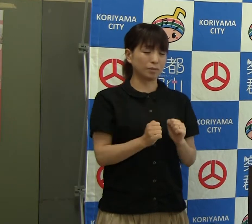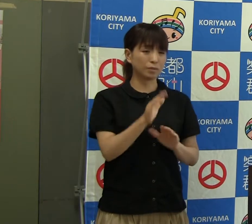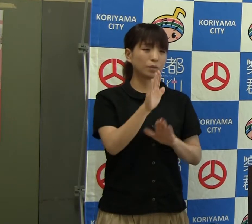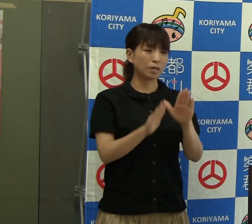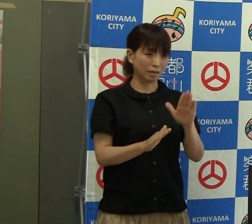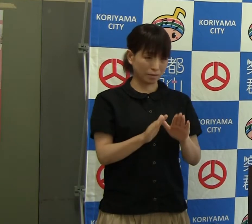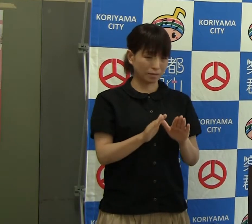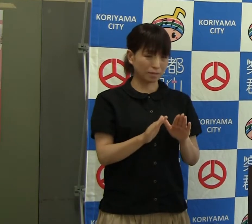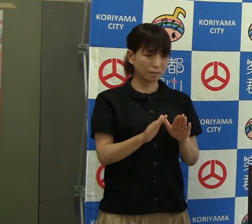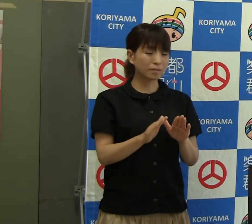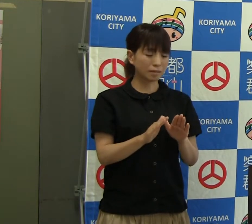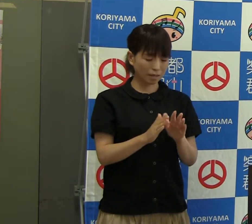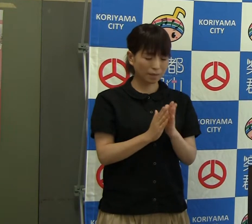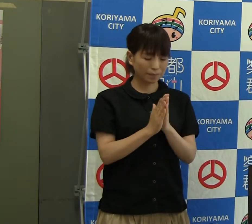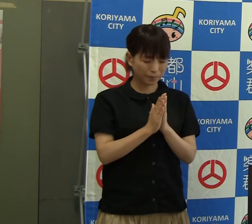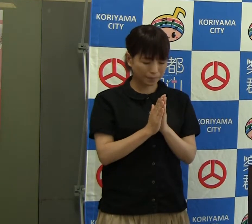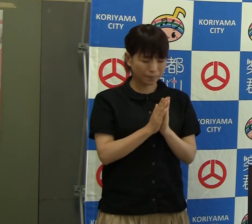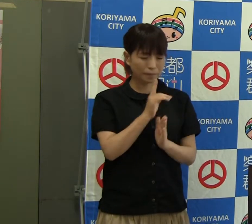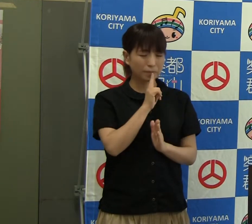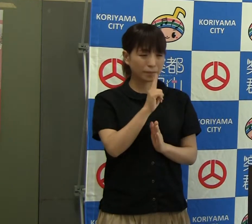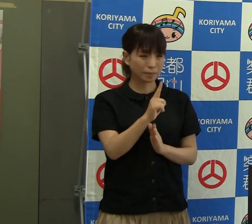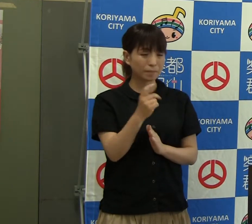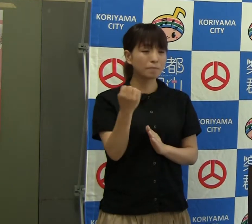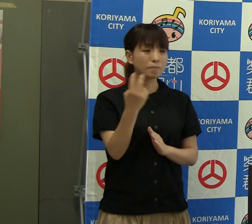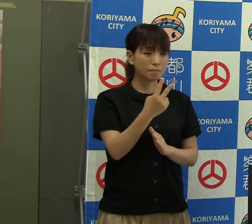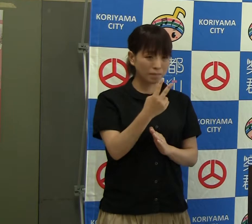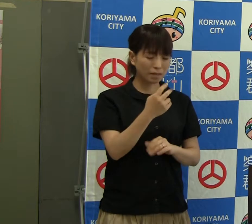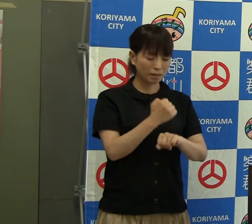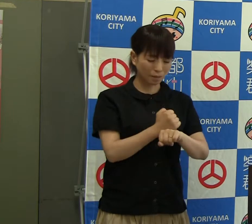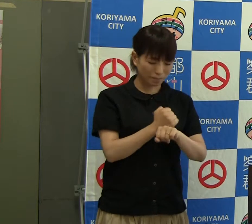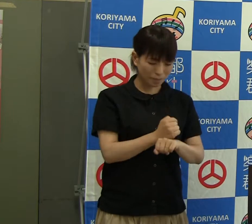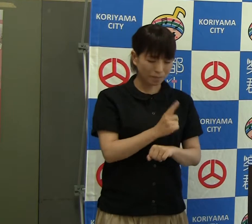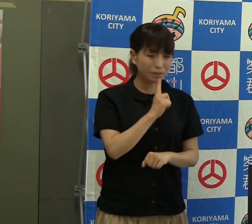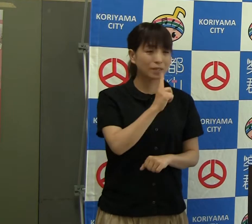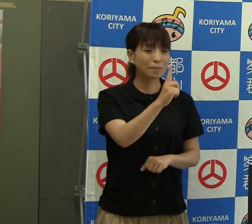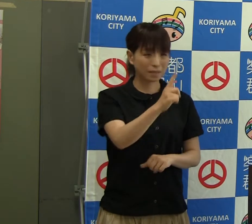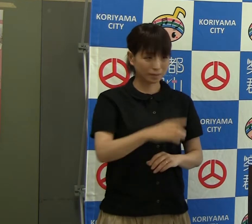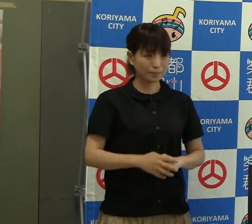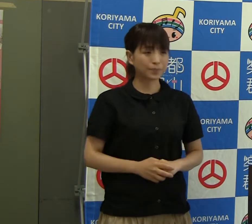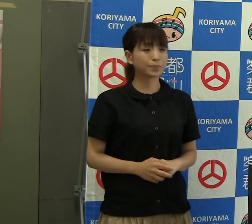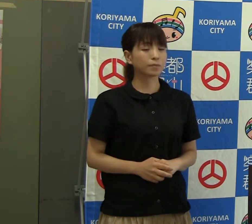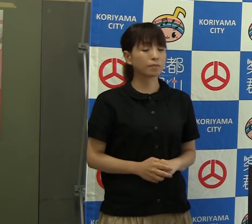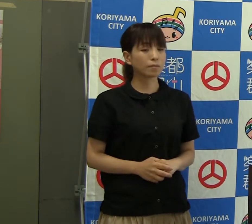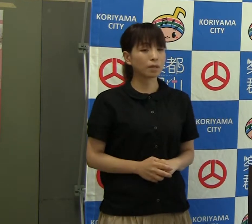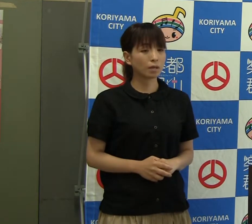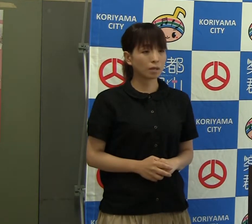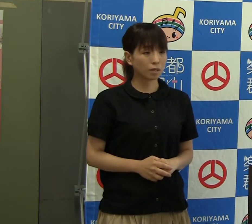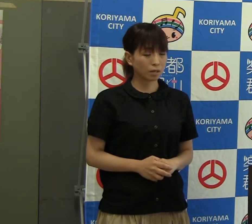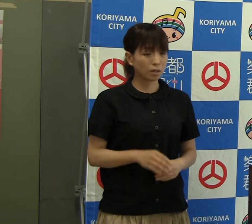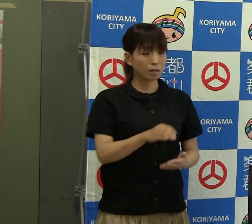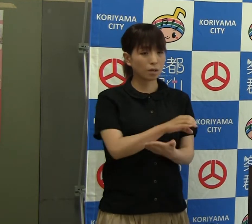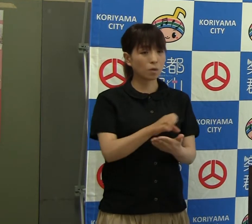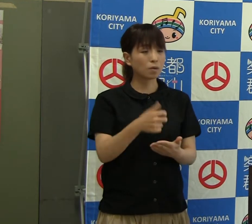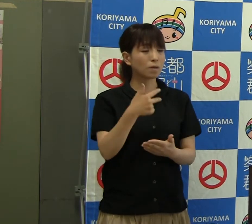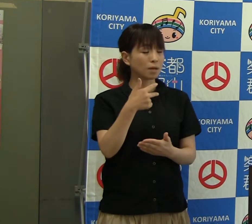冥福をお祈りするとともにお見舞い申し上げたいと思います。で、本市の